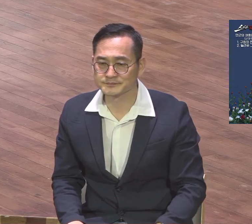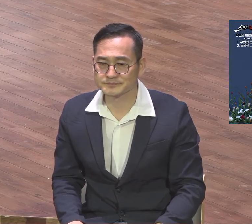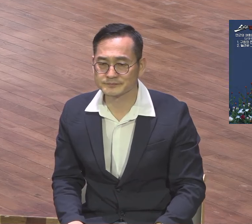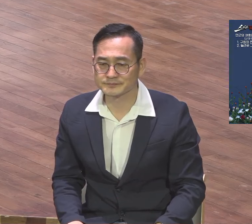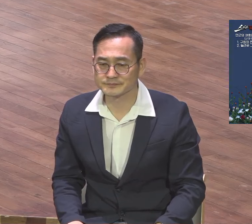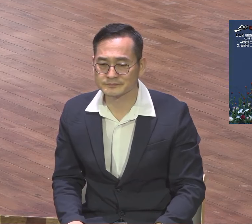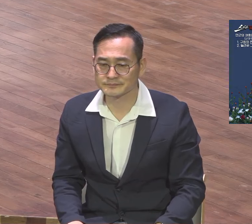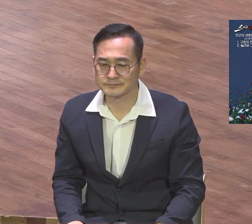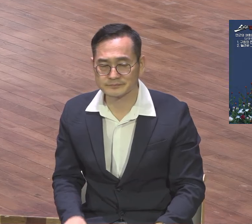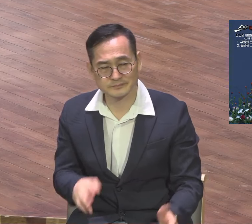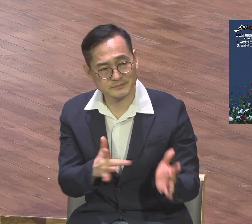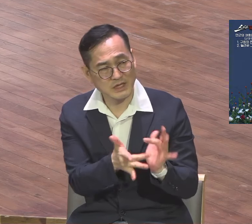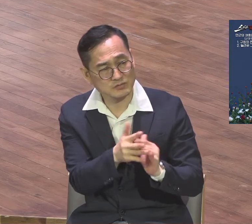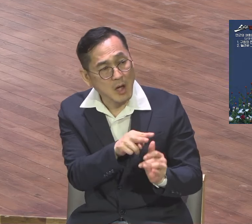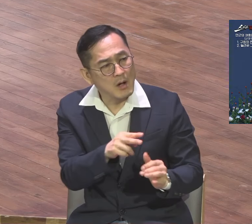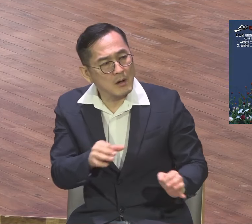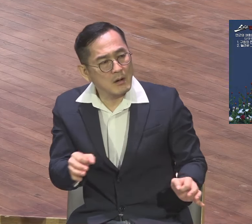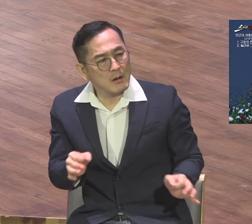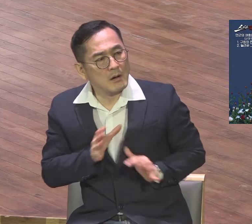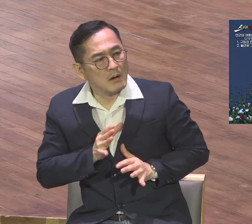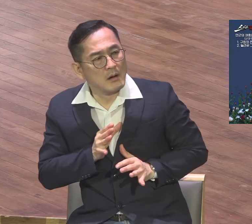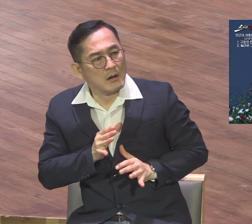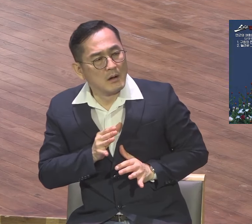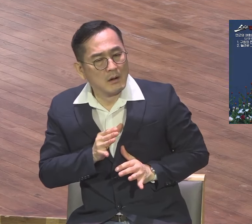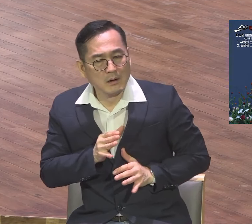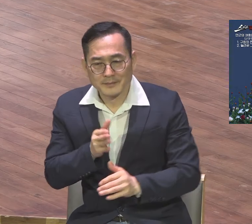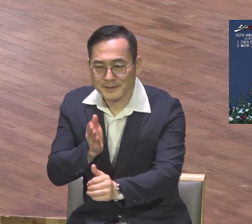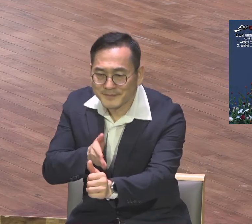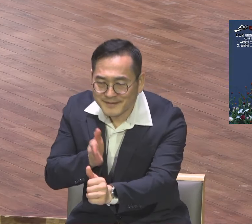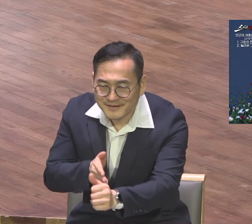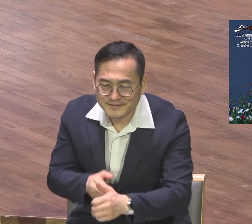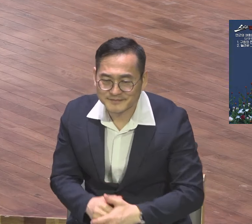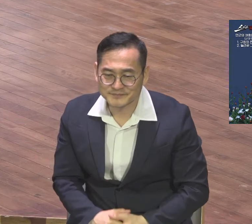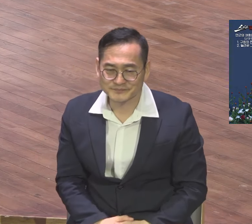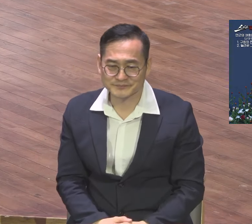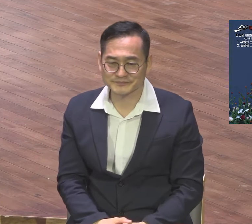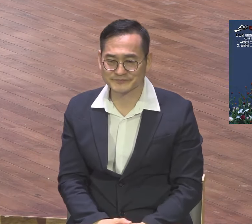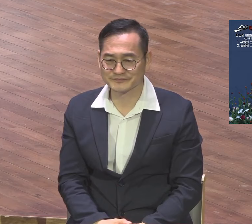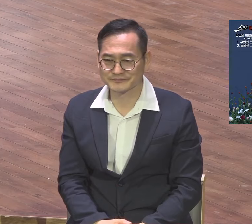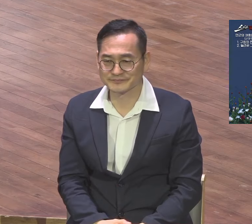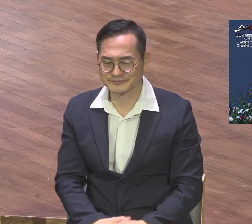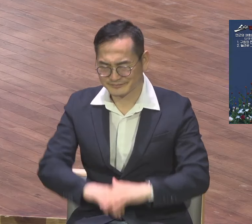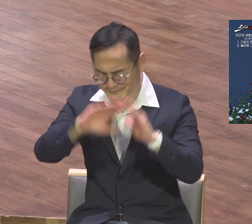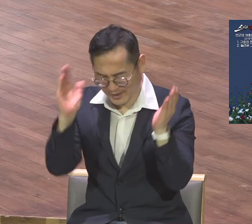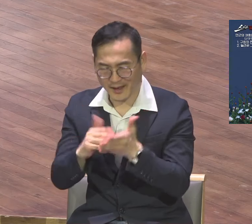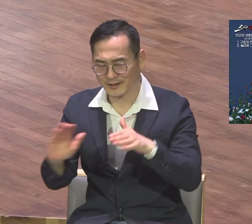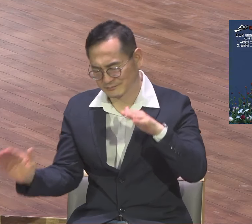원더풀 되시기 바랍니다. 다 끝냈다니까.